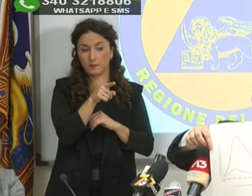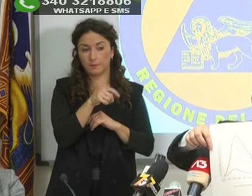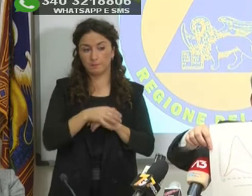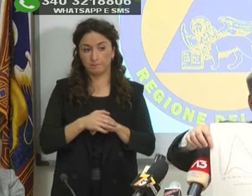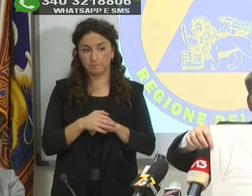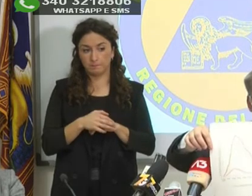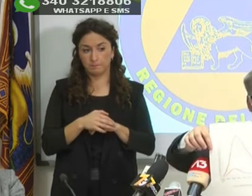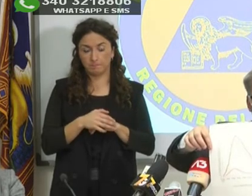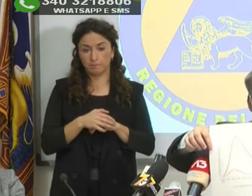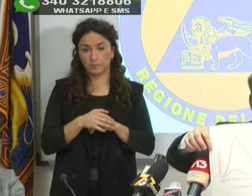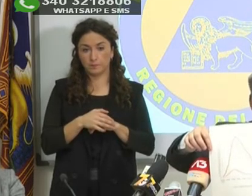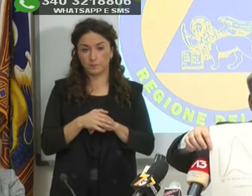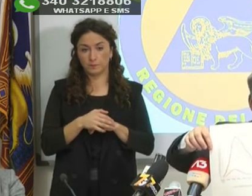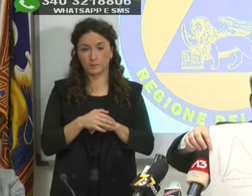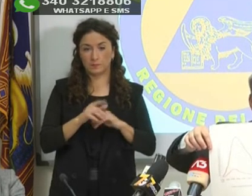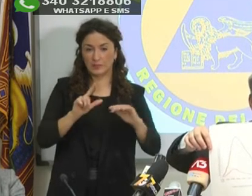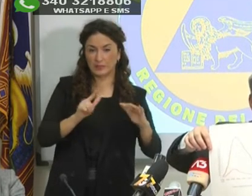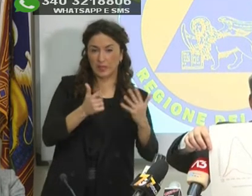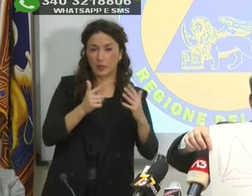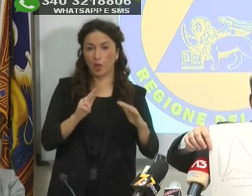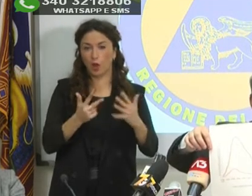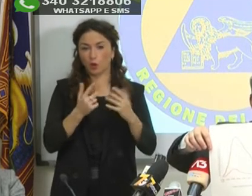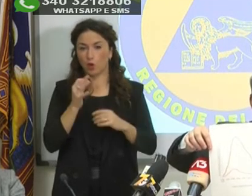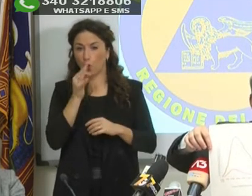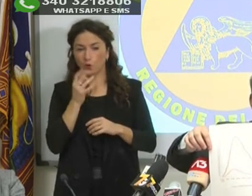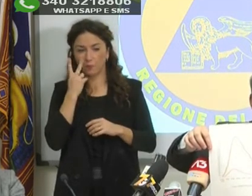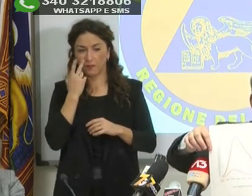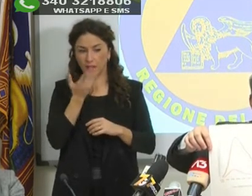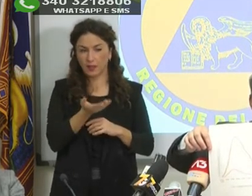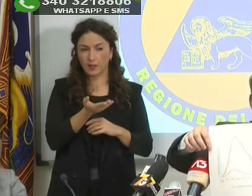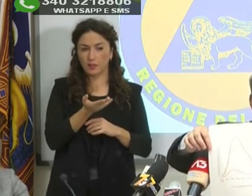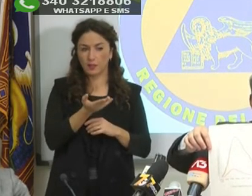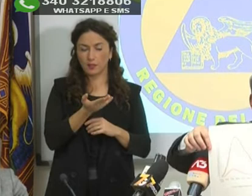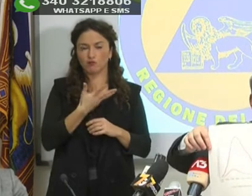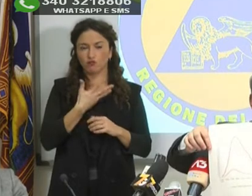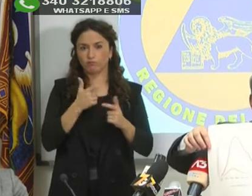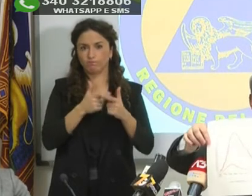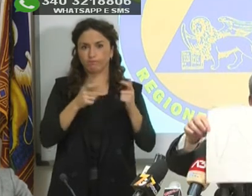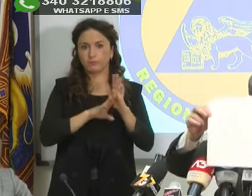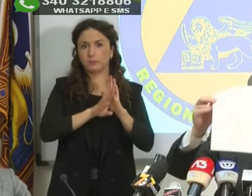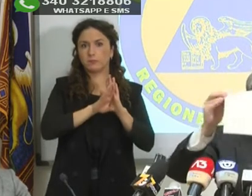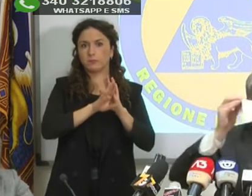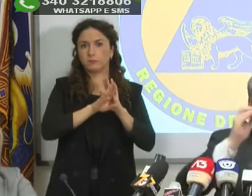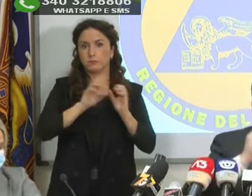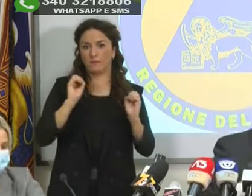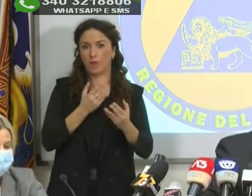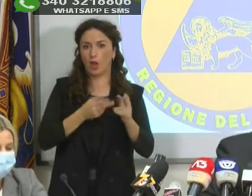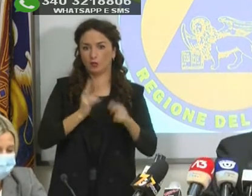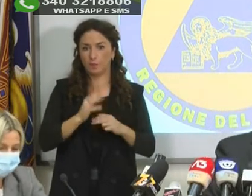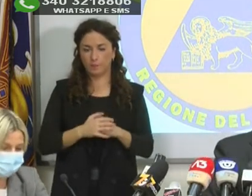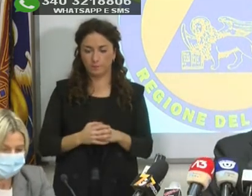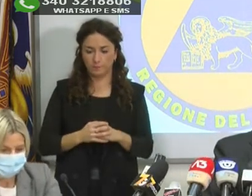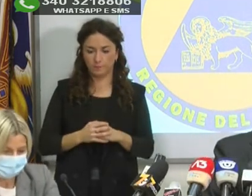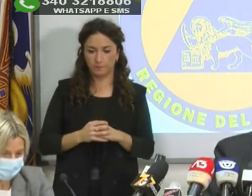Soprattutto iniziare, diciamo, dai giorni 7-8 di ottobre, vediamo che c'è stato un incremento della velocità,